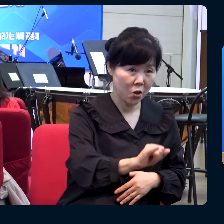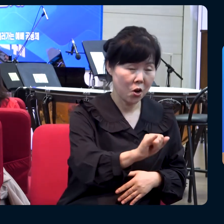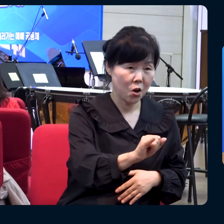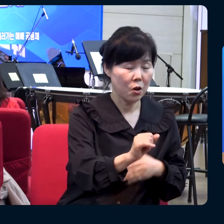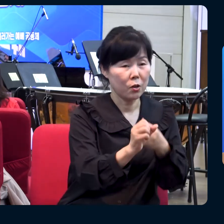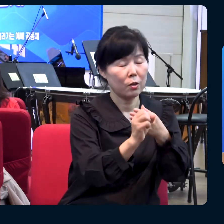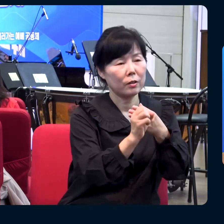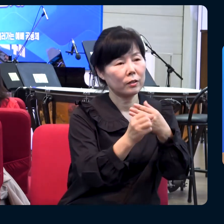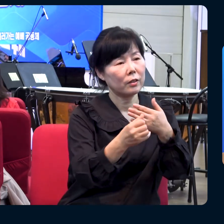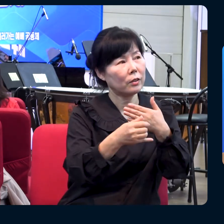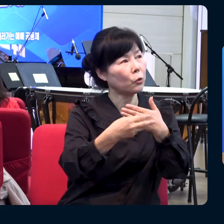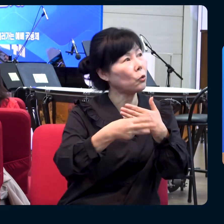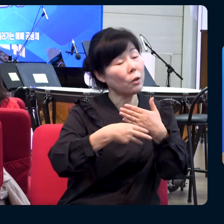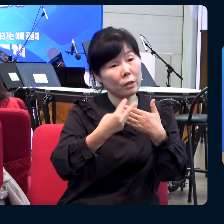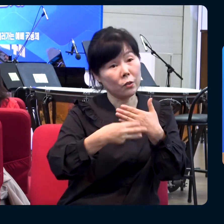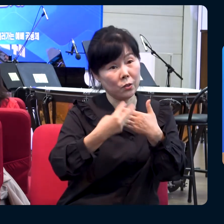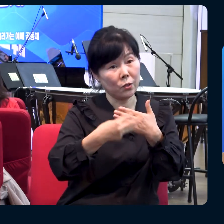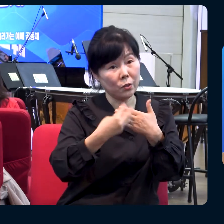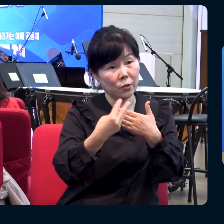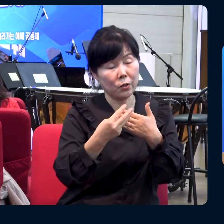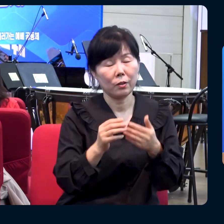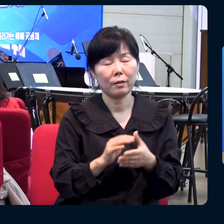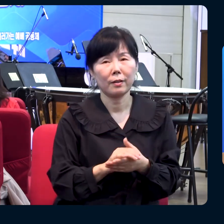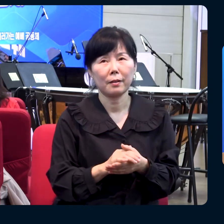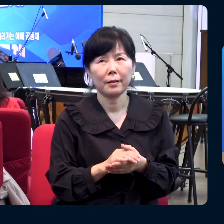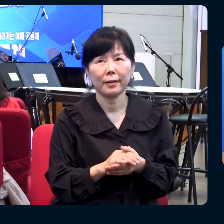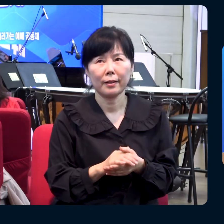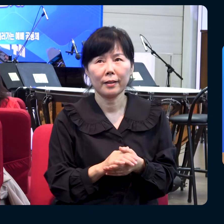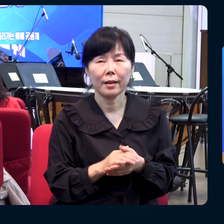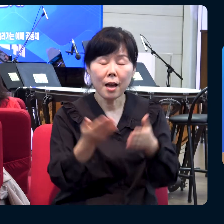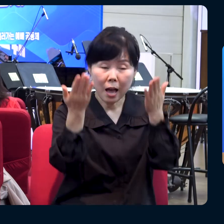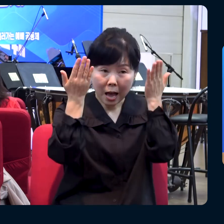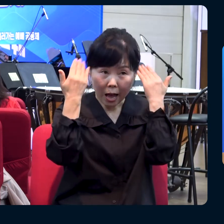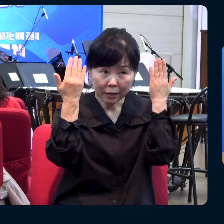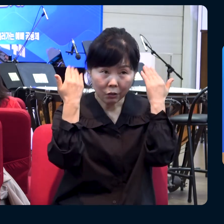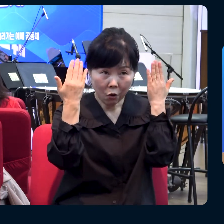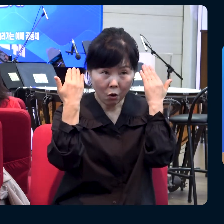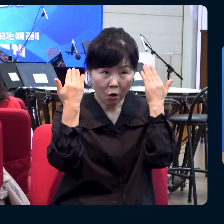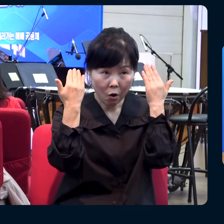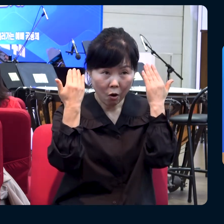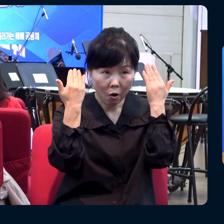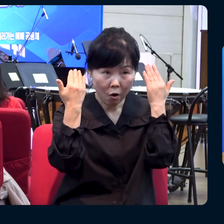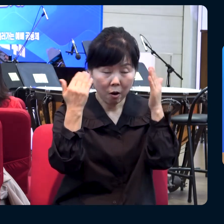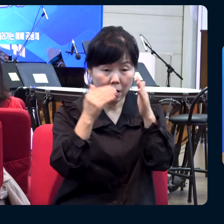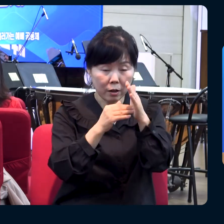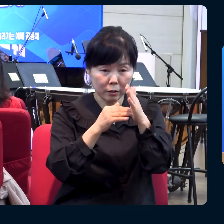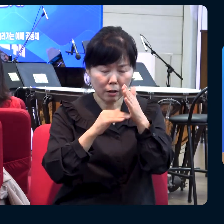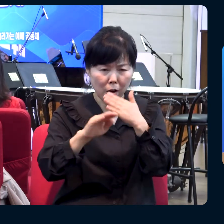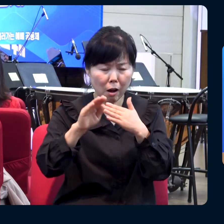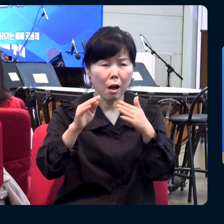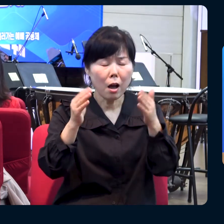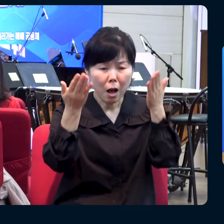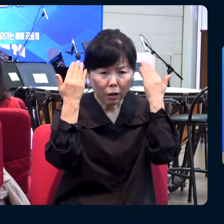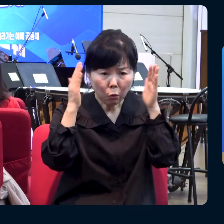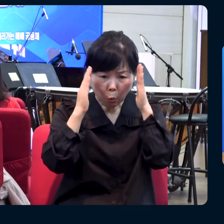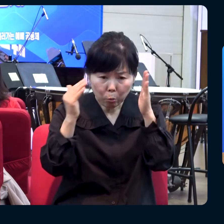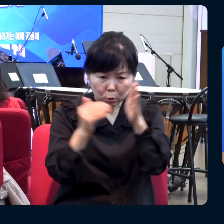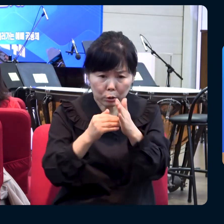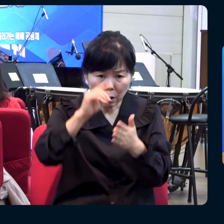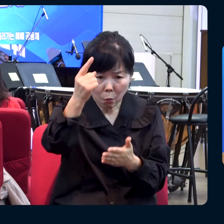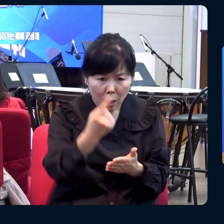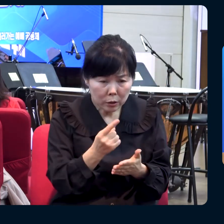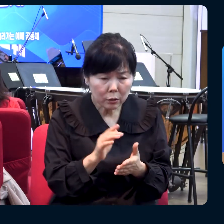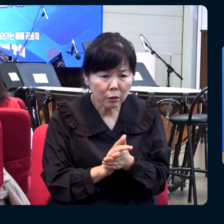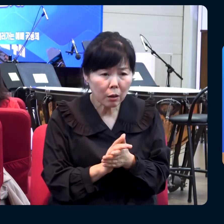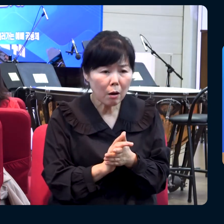초등학교 3학년 아이예요. 학교를 갔다 오더니 늘 방에 가서 울더래요. 할머니가 두드려도 안 와요. 1시간